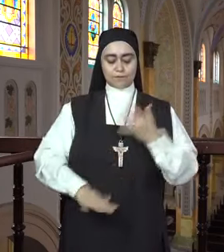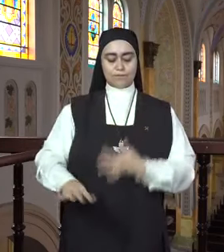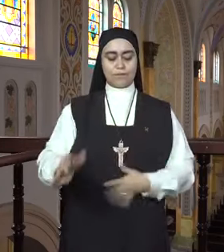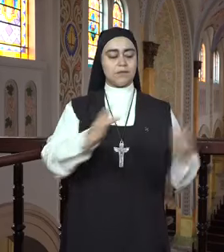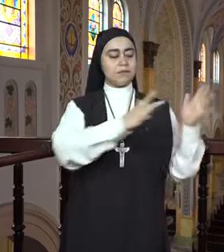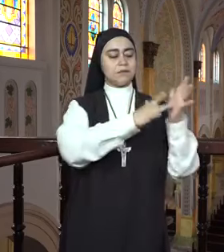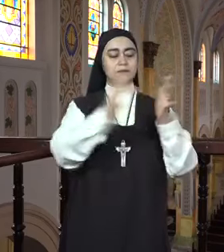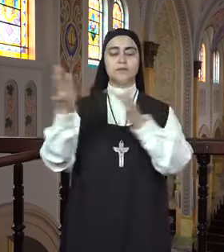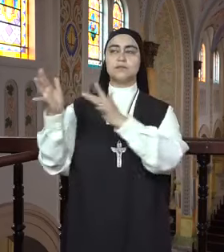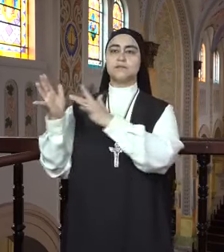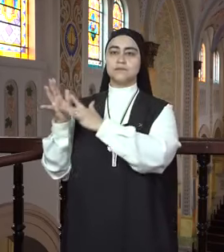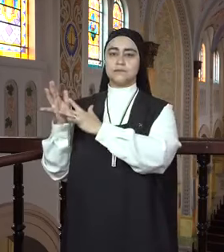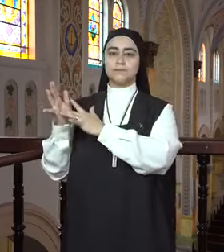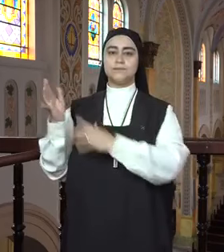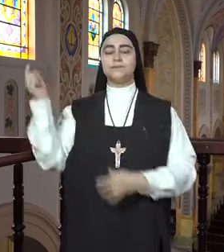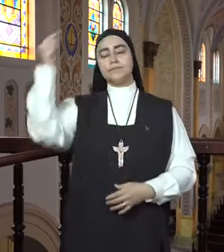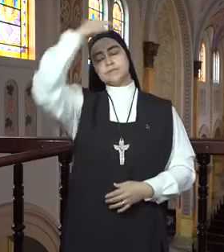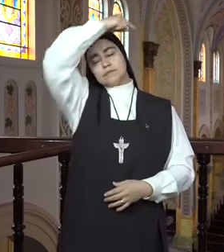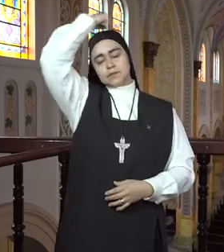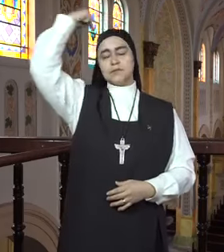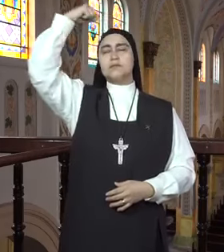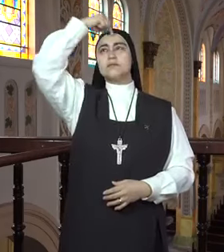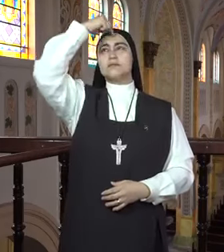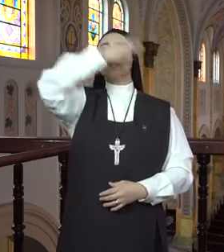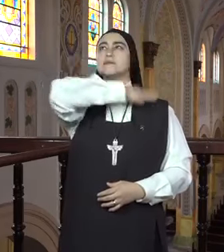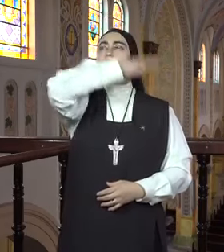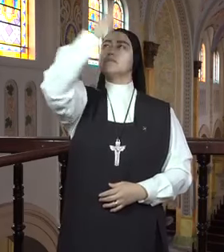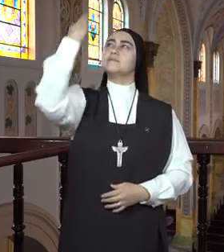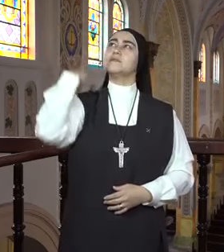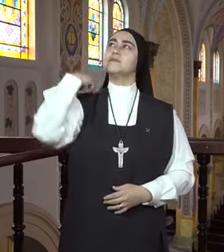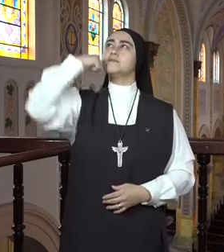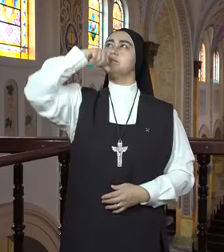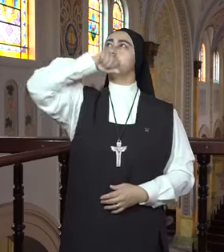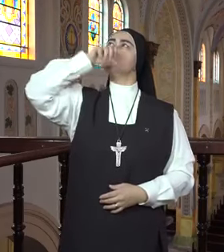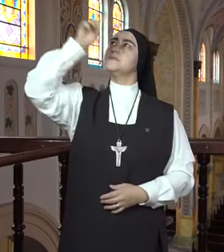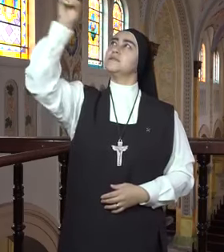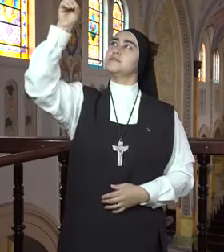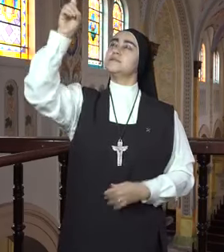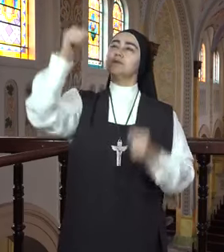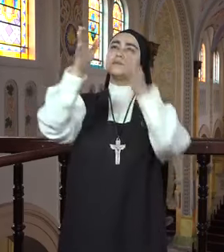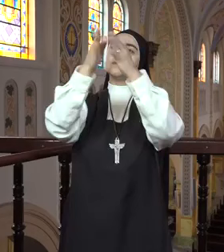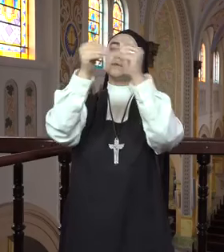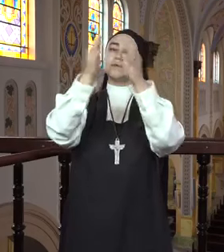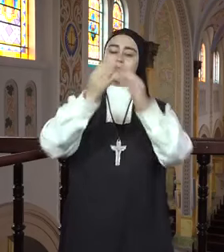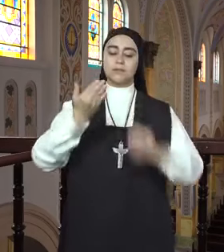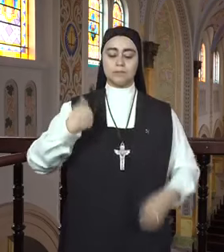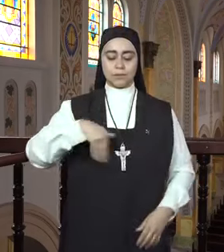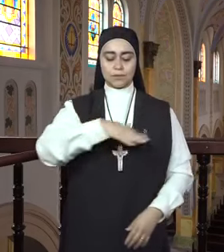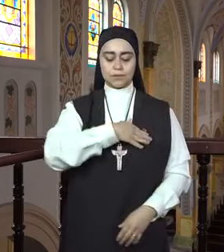do vosso ventre, Jesus. Santa Maria, Mãe de Deus, rogai por nós,